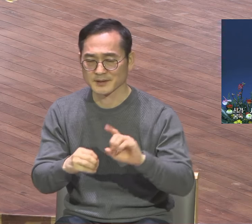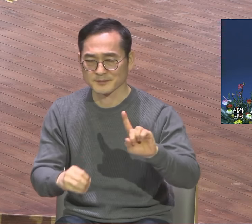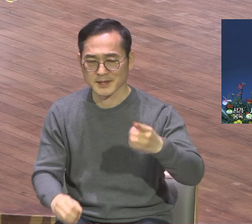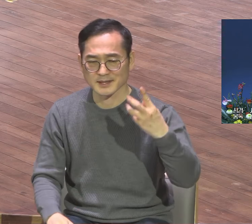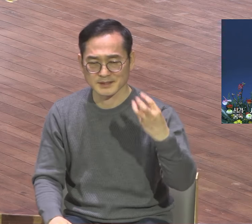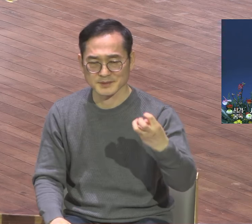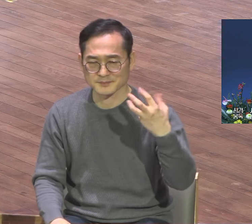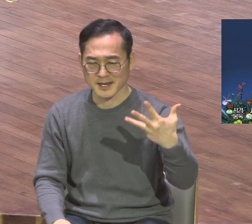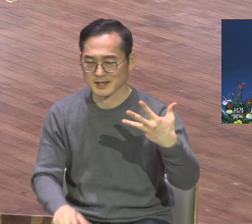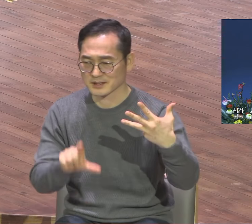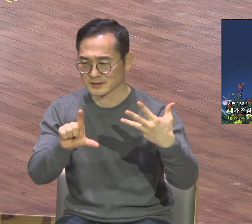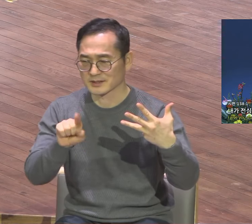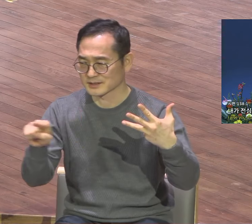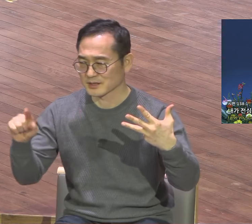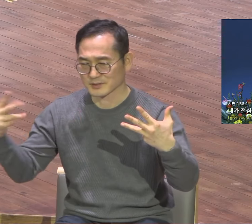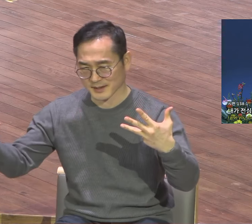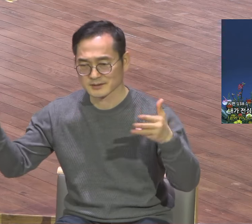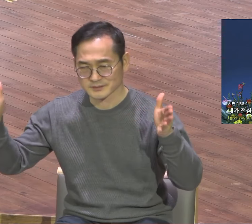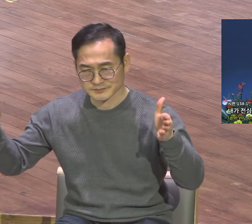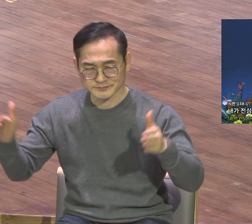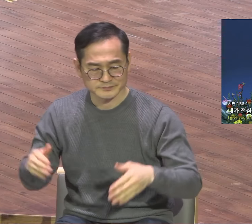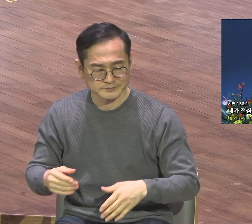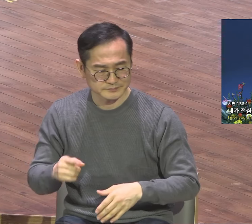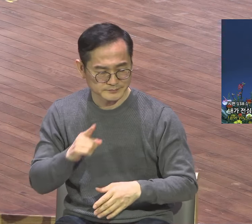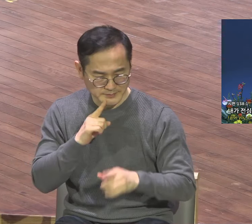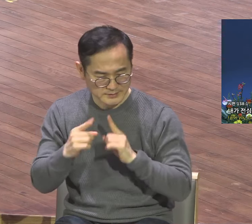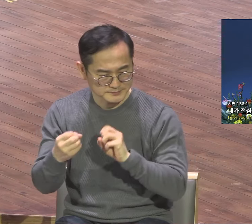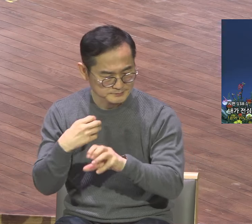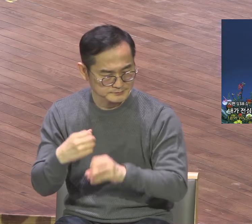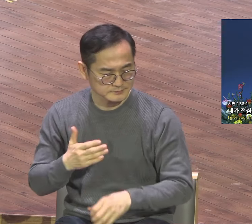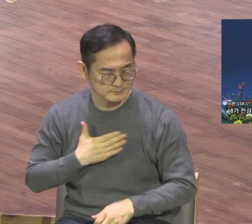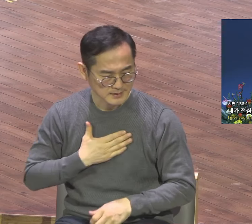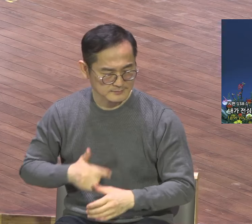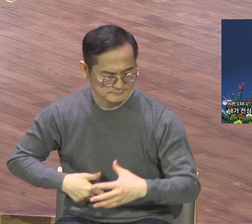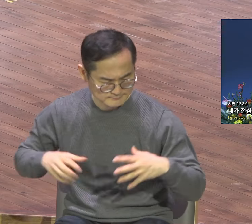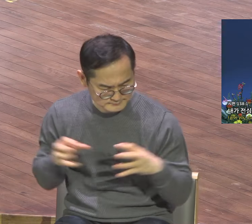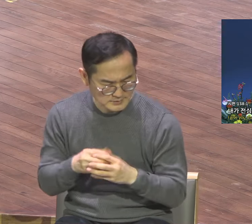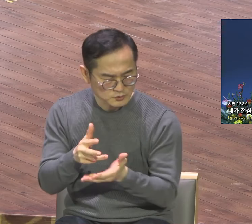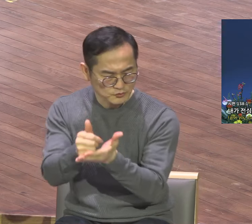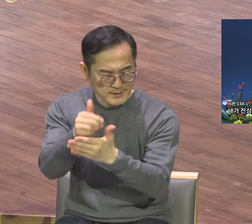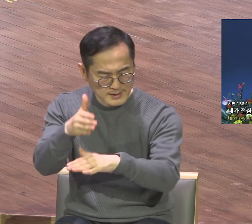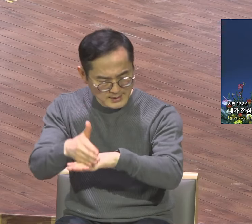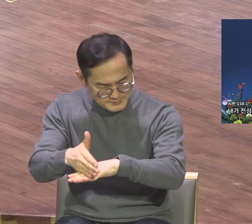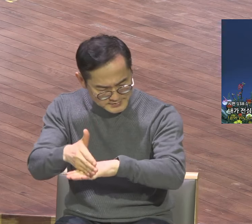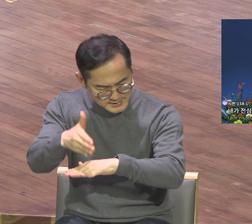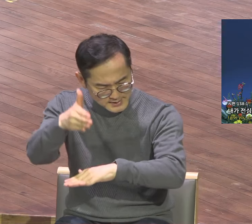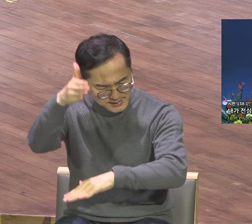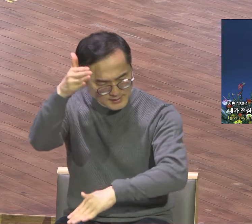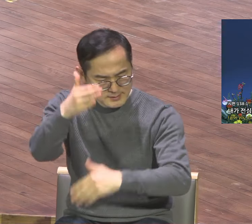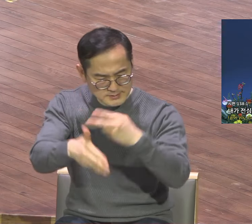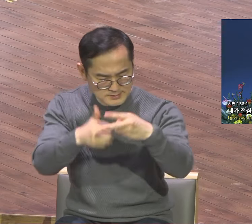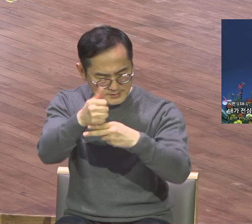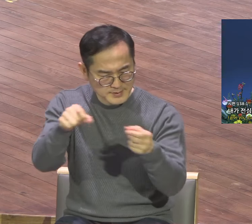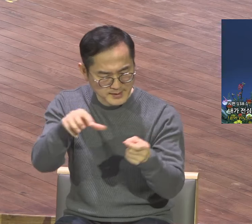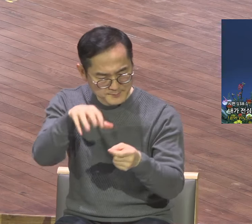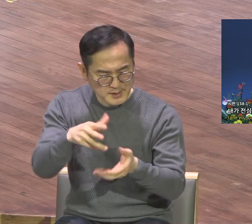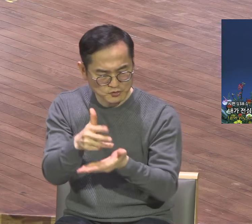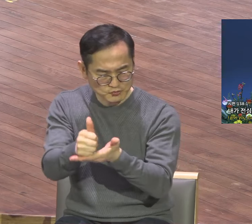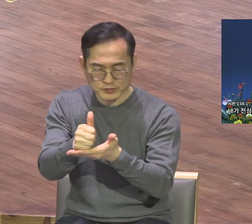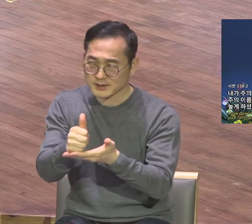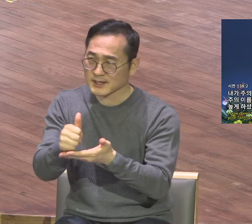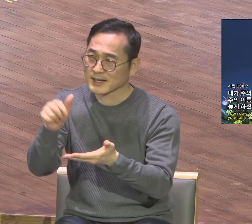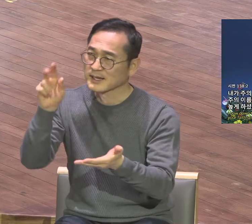138편 1절로 8절까지 한 절씩 교독합니다. 내가 전심으로 주께 감사하며 신들 앞에서